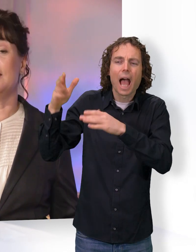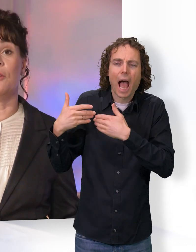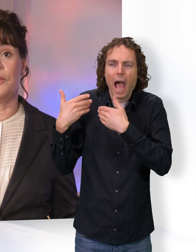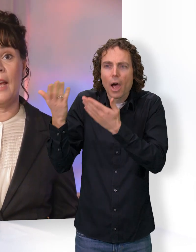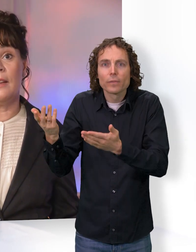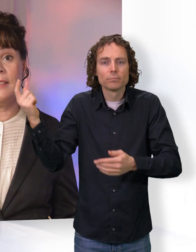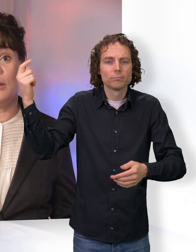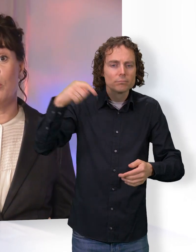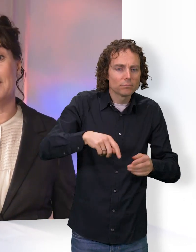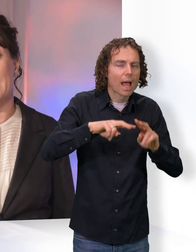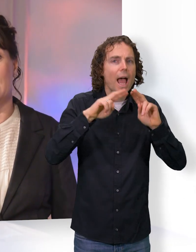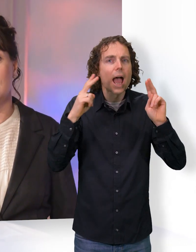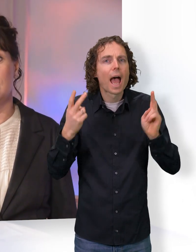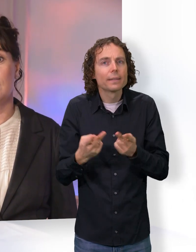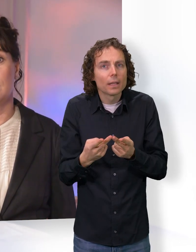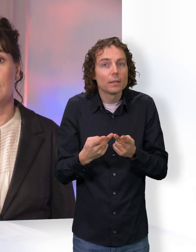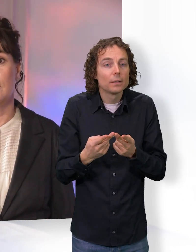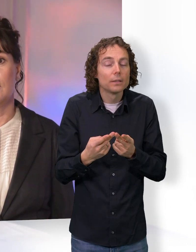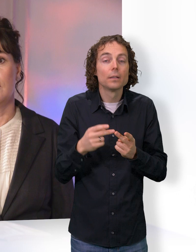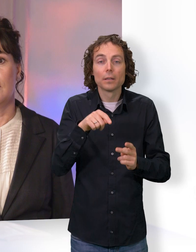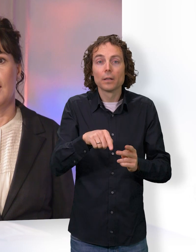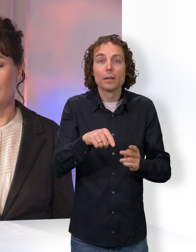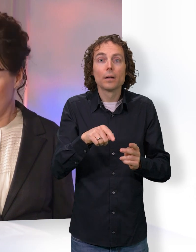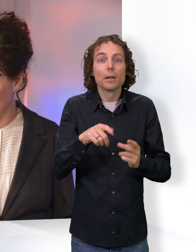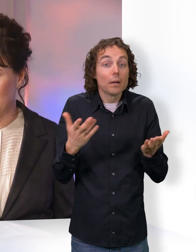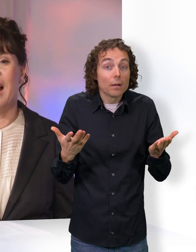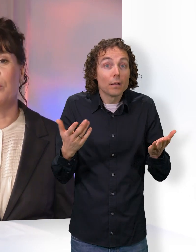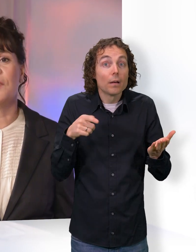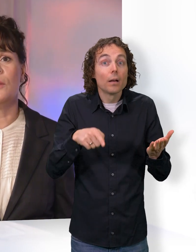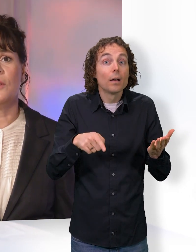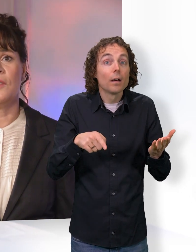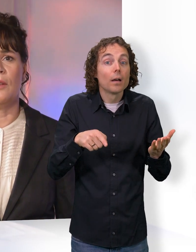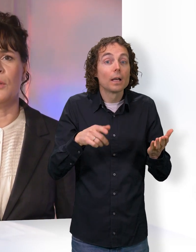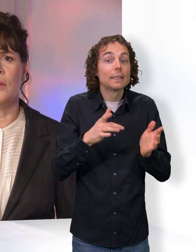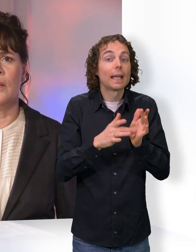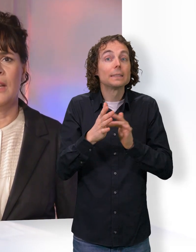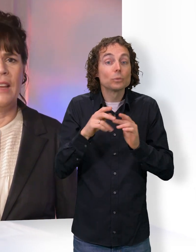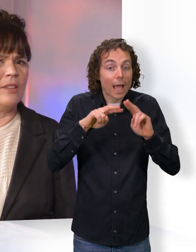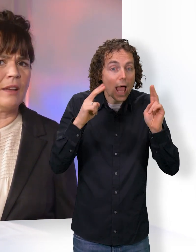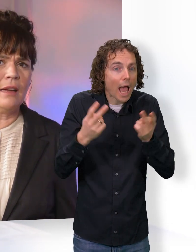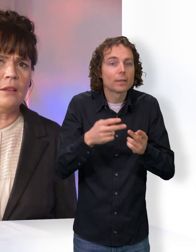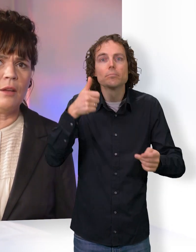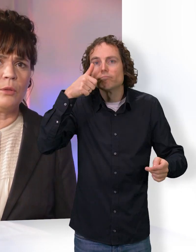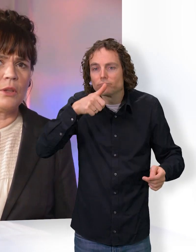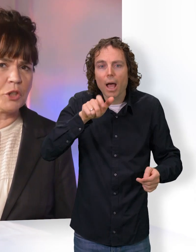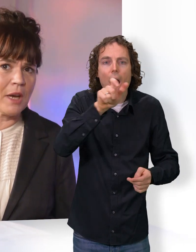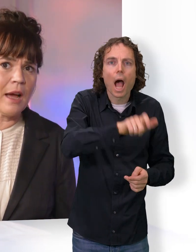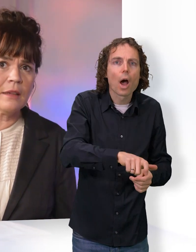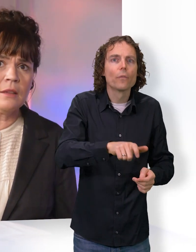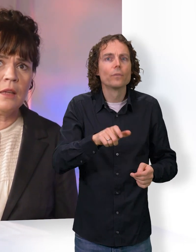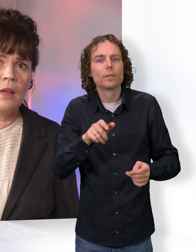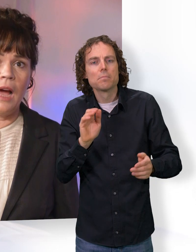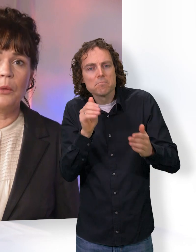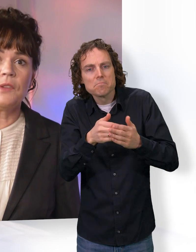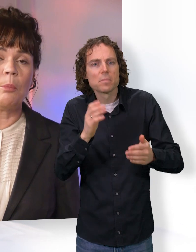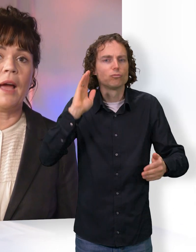was hat er hier auf der Erde in dem Moment geerntet? Er wurde am Ende ausgenutzt, er wurde hintergangen, er wurde